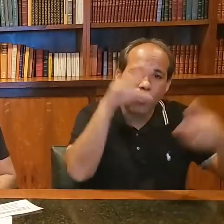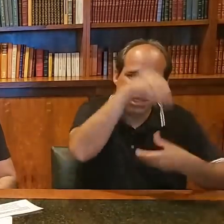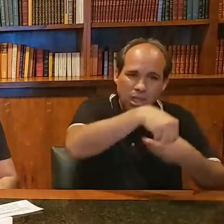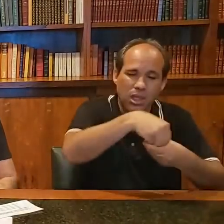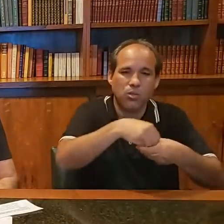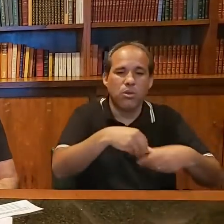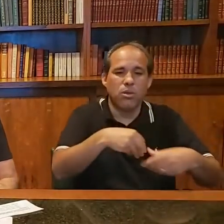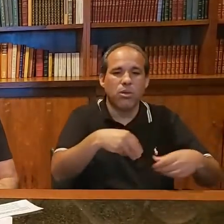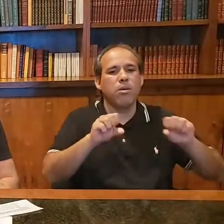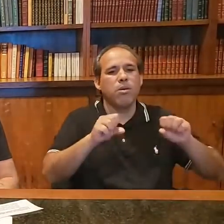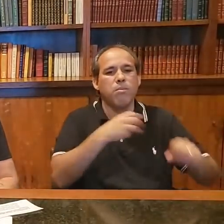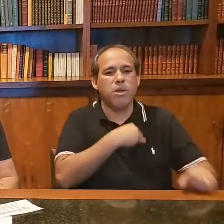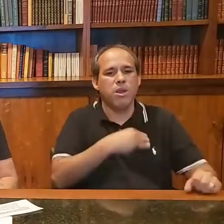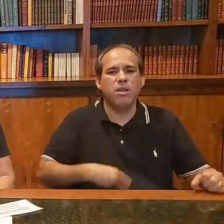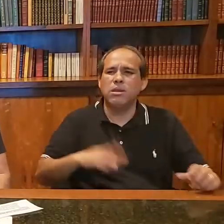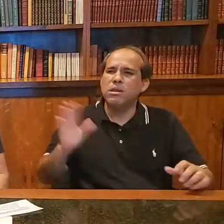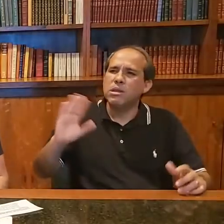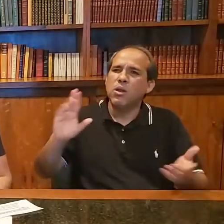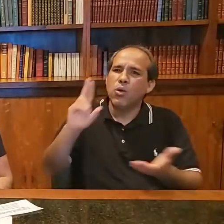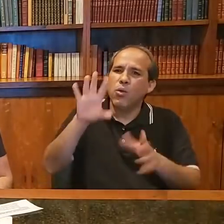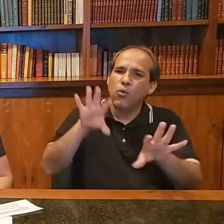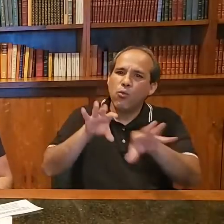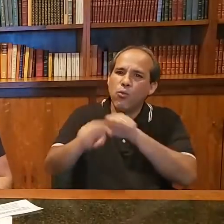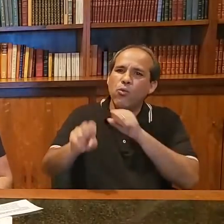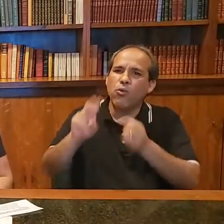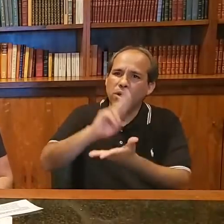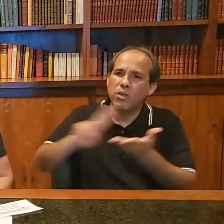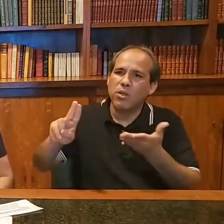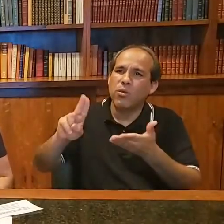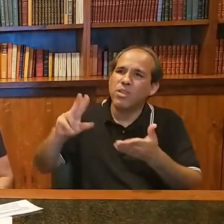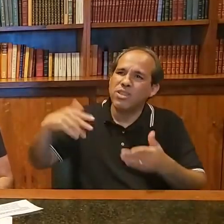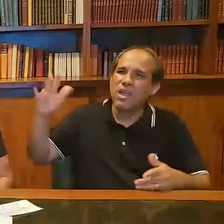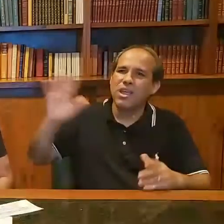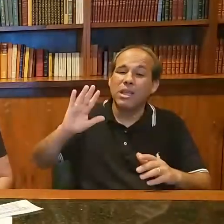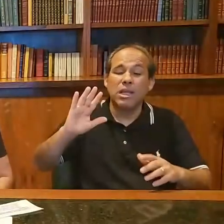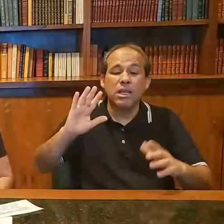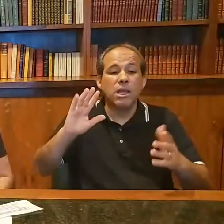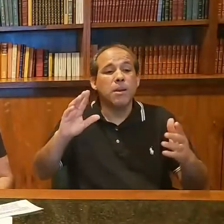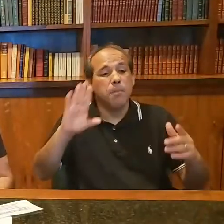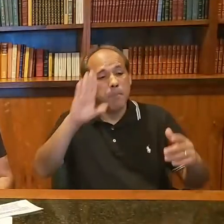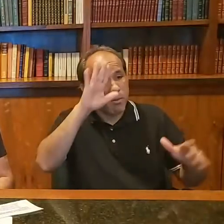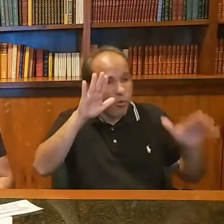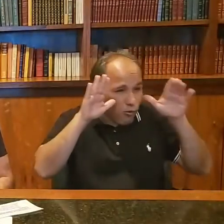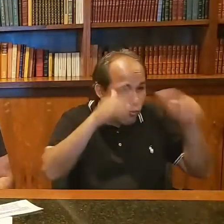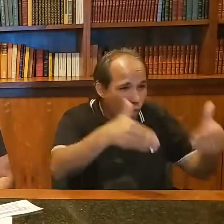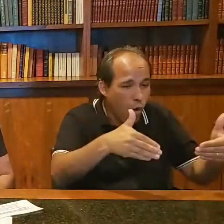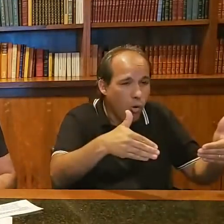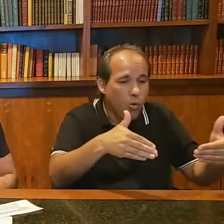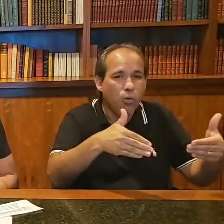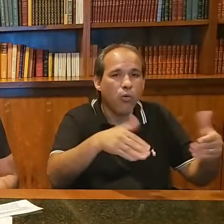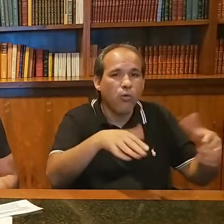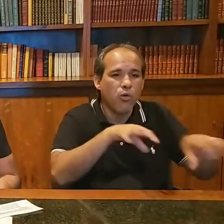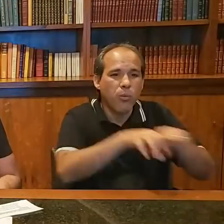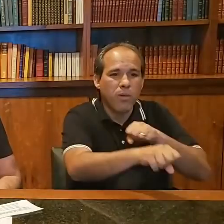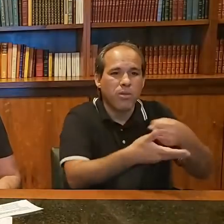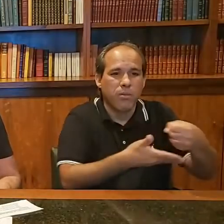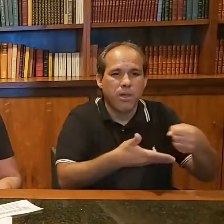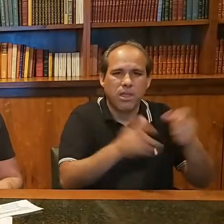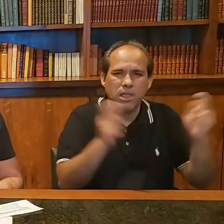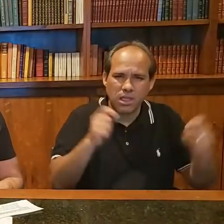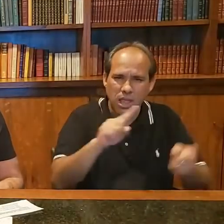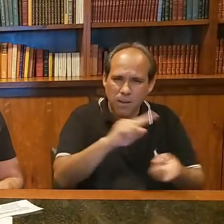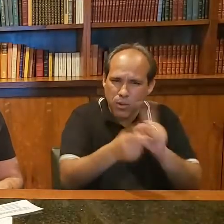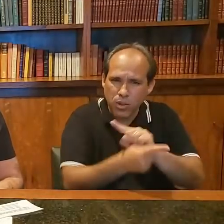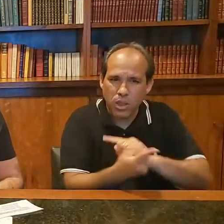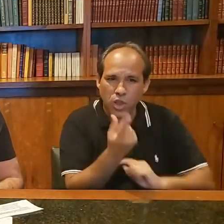de curso superior para as formações de base. É possível, ministro, inverter essa pirâmide e